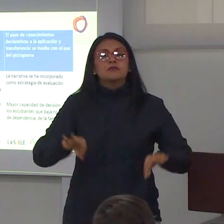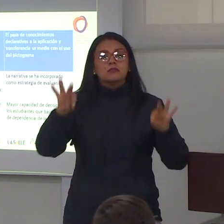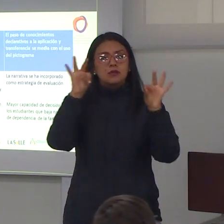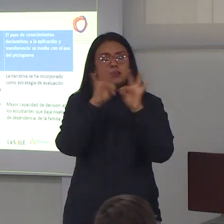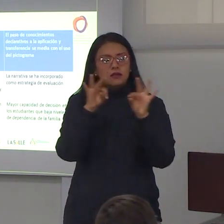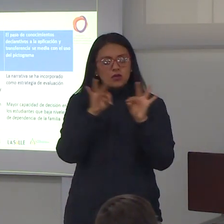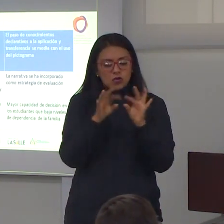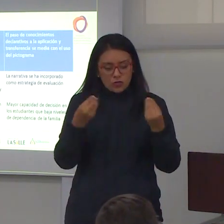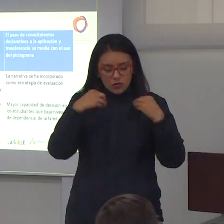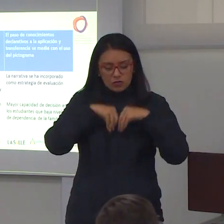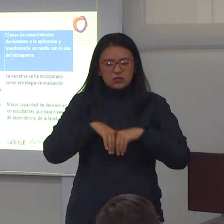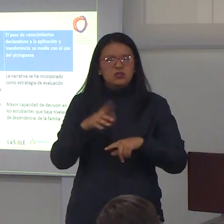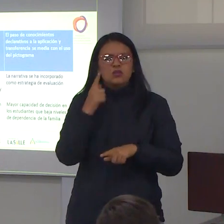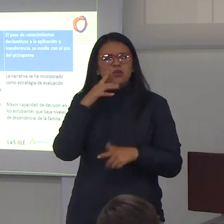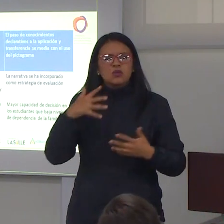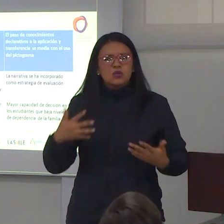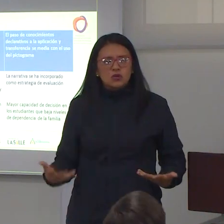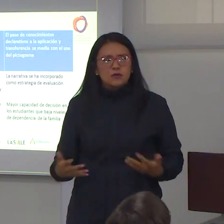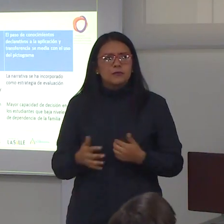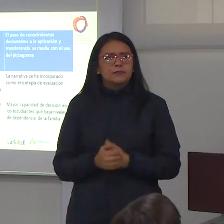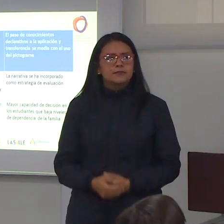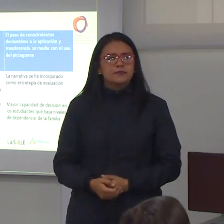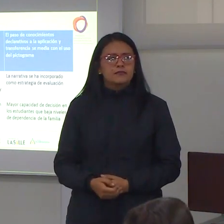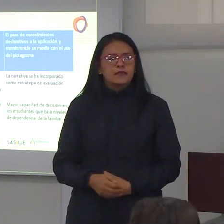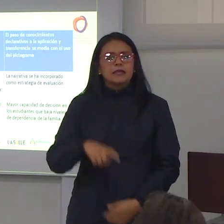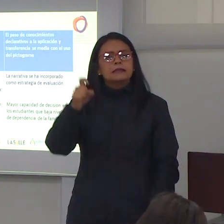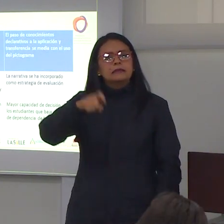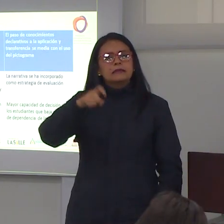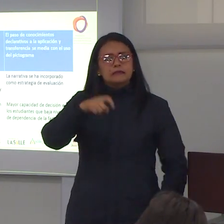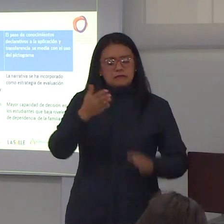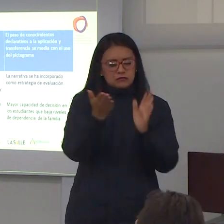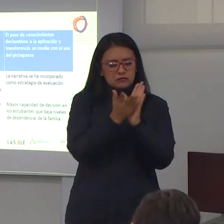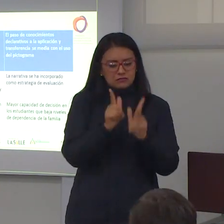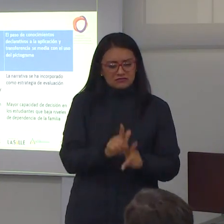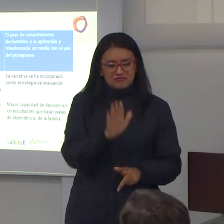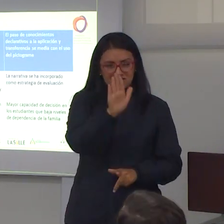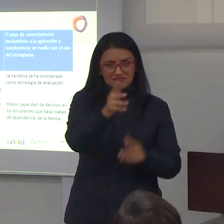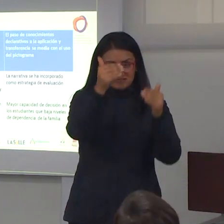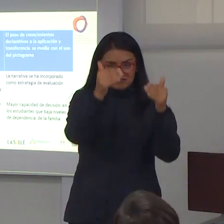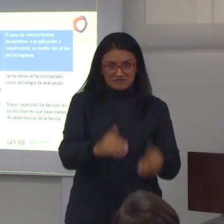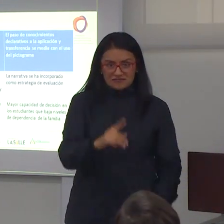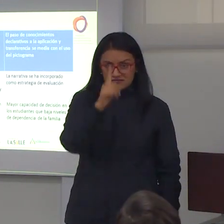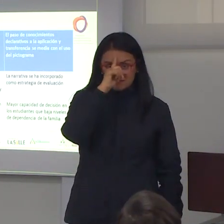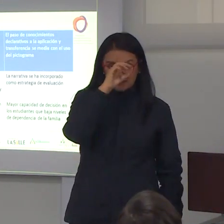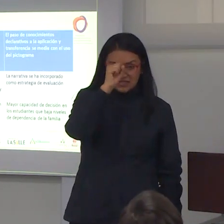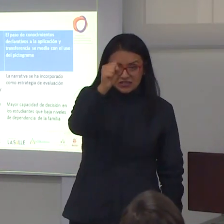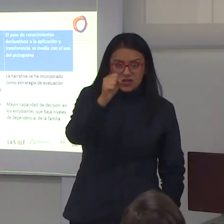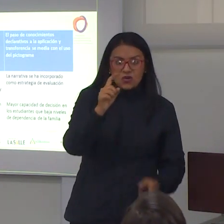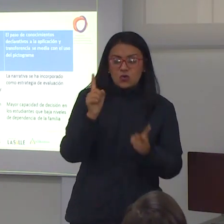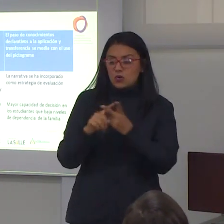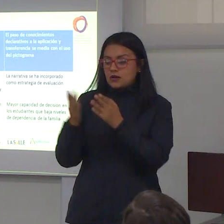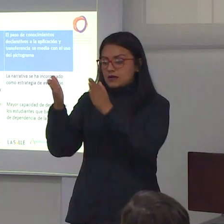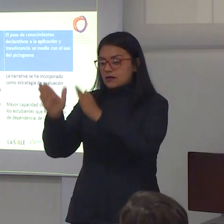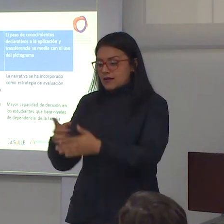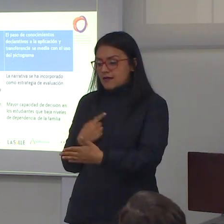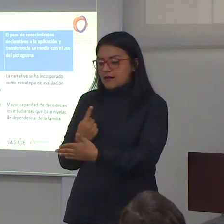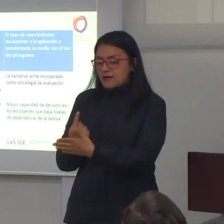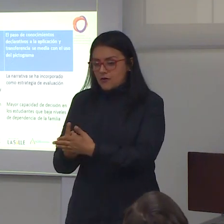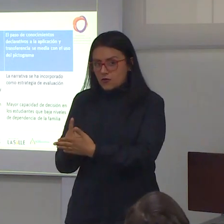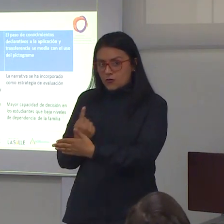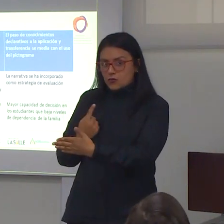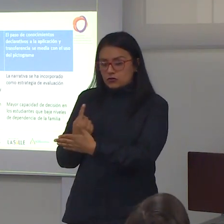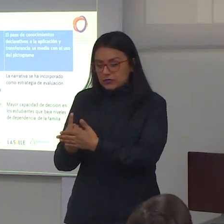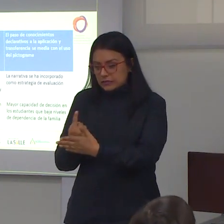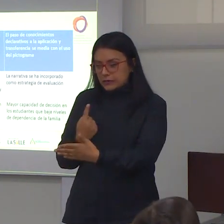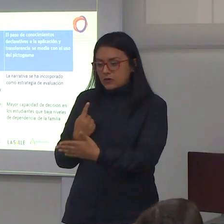trazabilidad es decir es necesario que el estudiante con discapacidad intelectual y el estudiante con autismo sobre todo